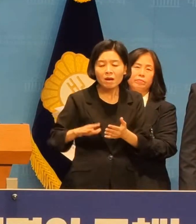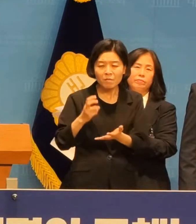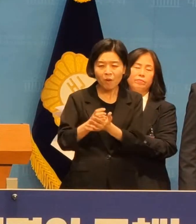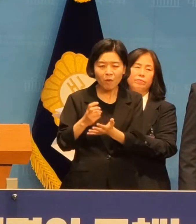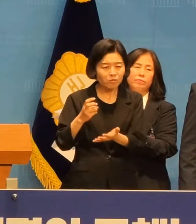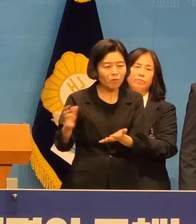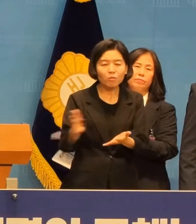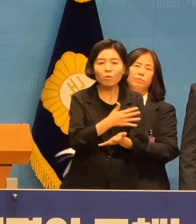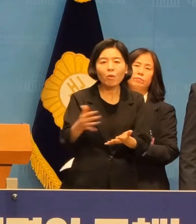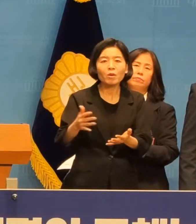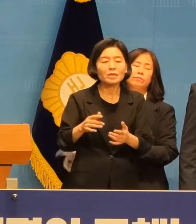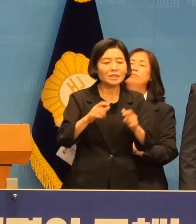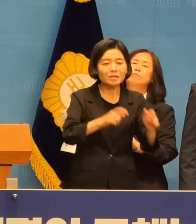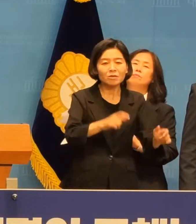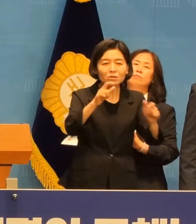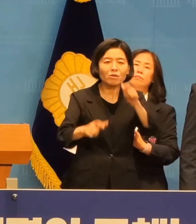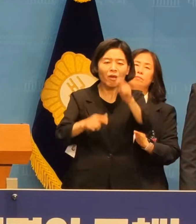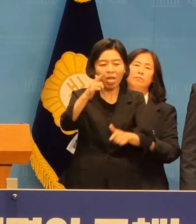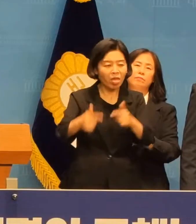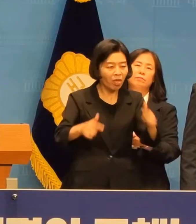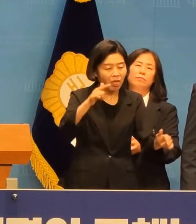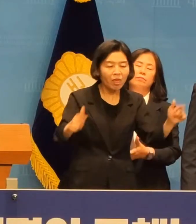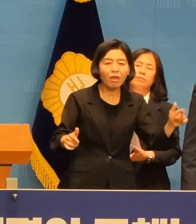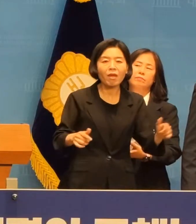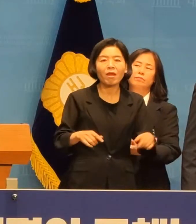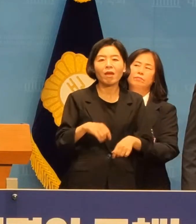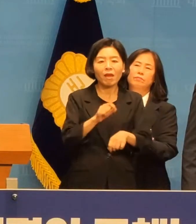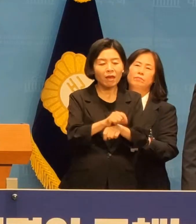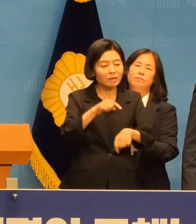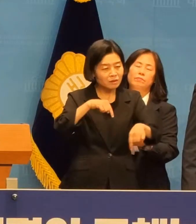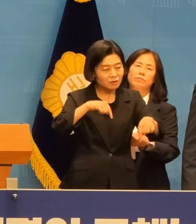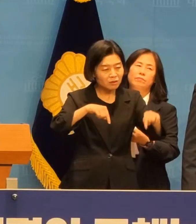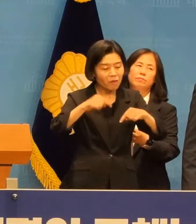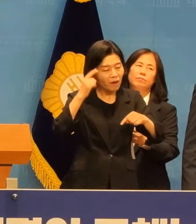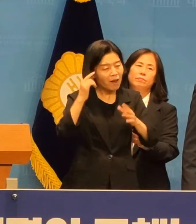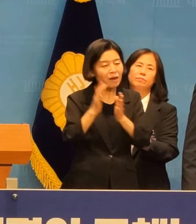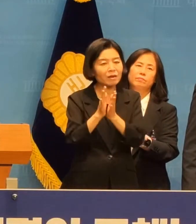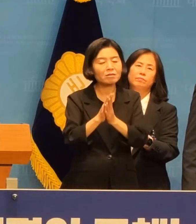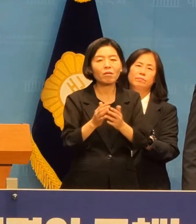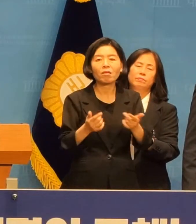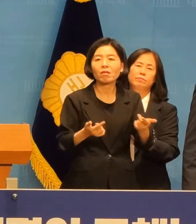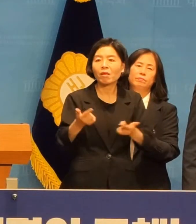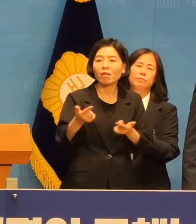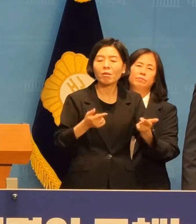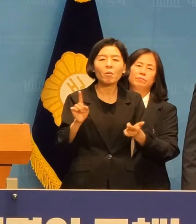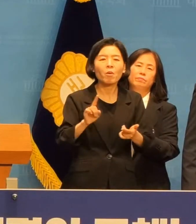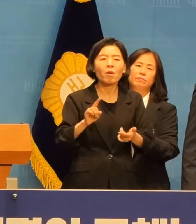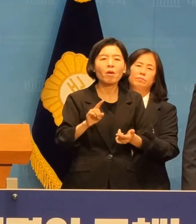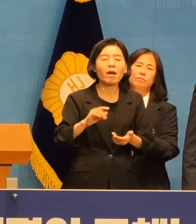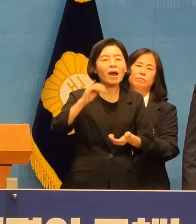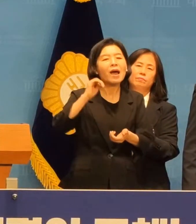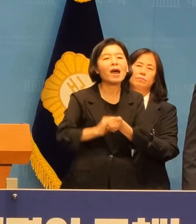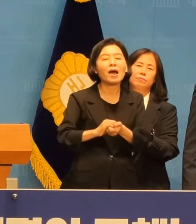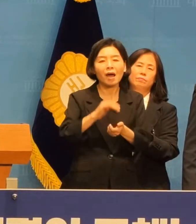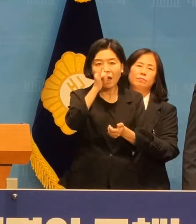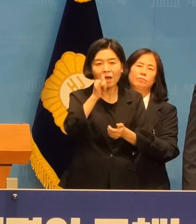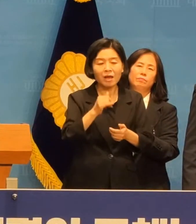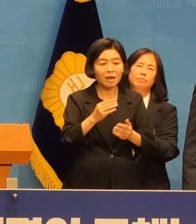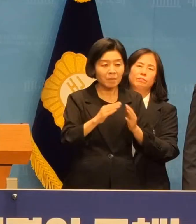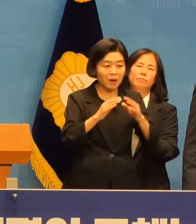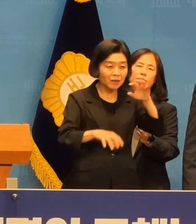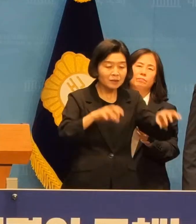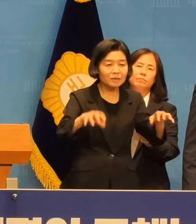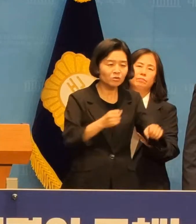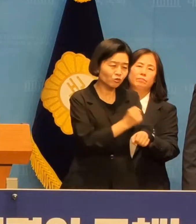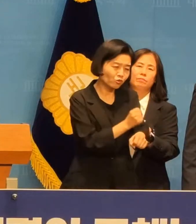지역마다 운영의 편차가 크고 행정의 재량에 따라 좌우되는 한계가 있었습니다. 마을에서 수고하는